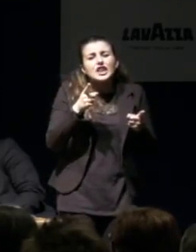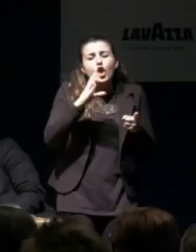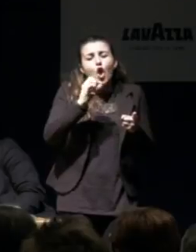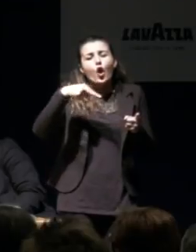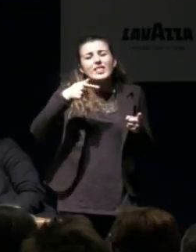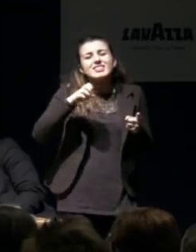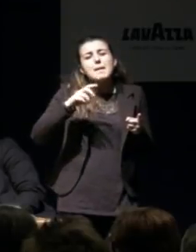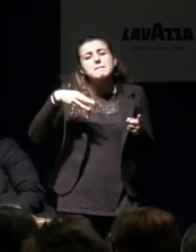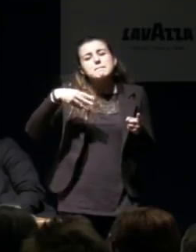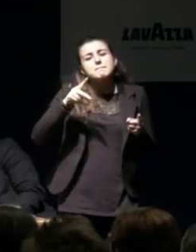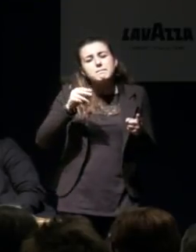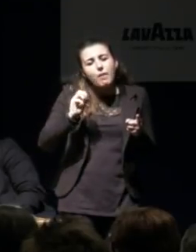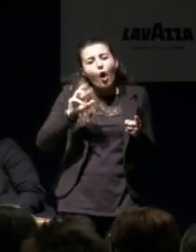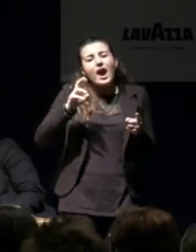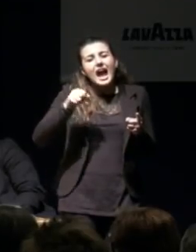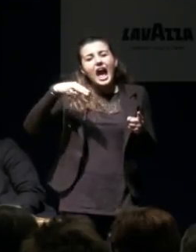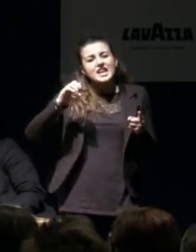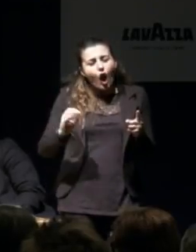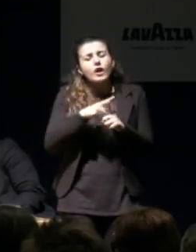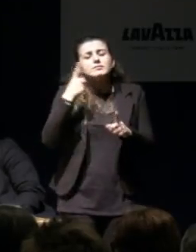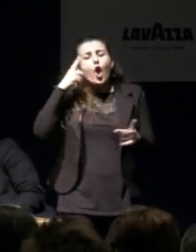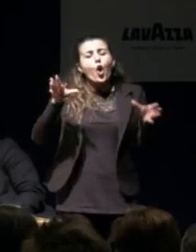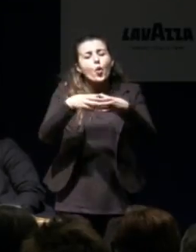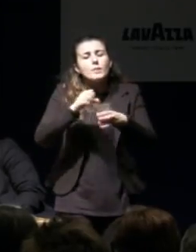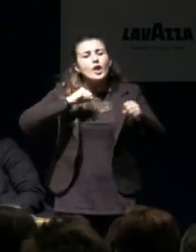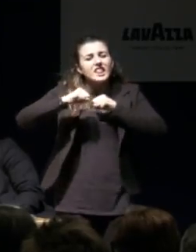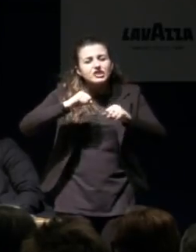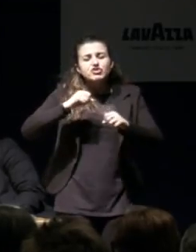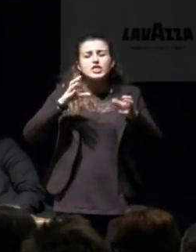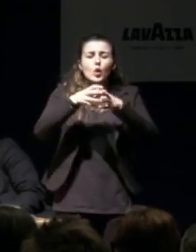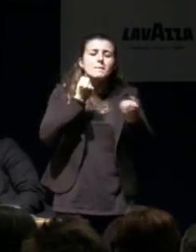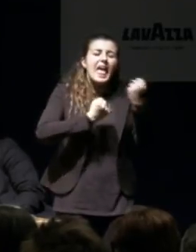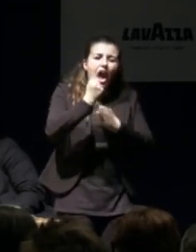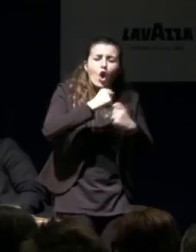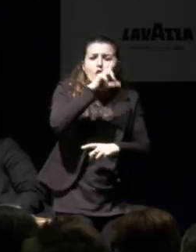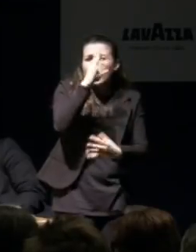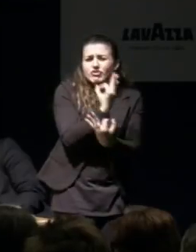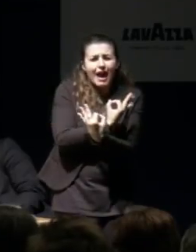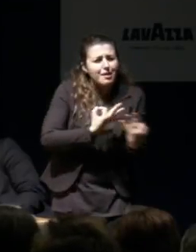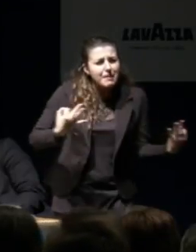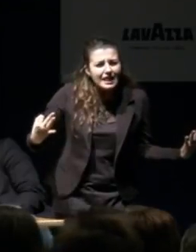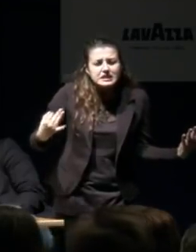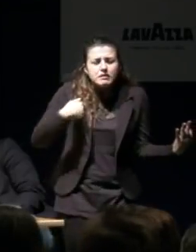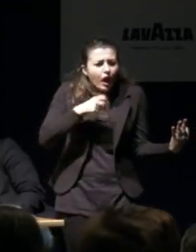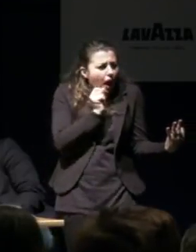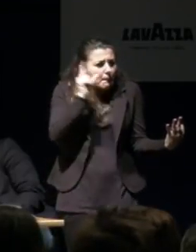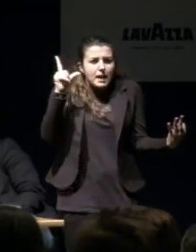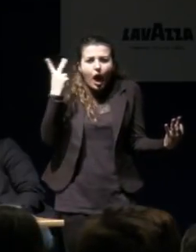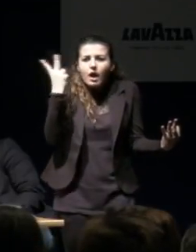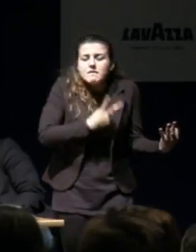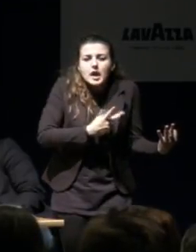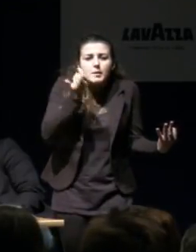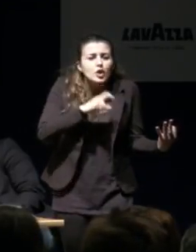i mutamenti dei gruppi dirigenti i mutamenti economici eccetera che per me era sbalorditiva perché